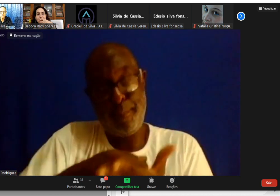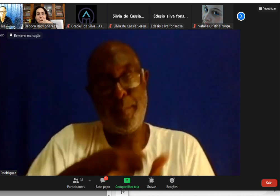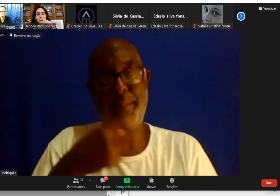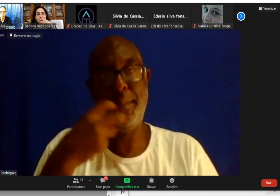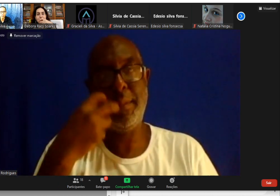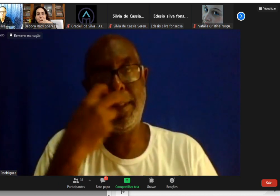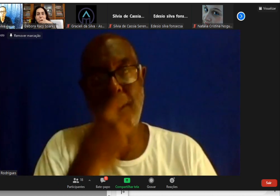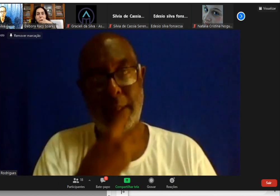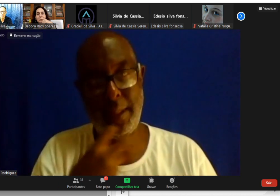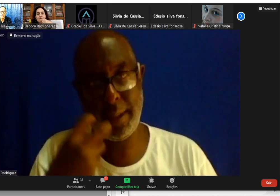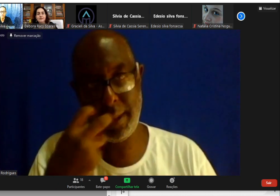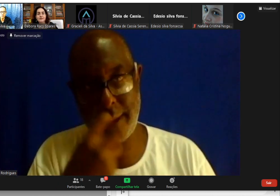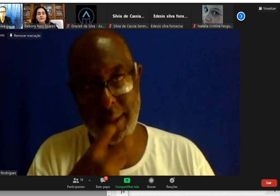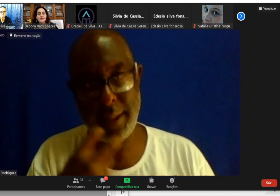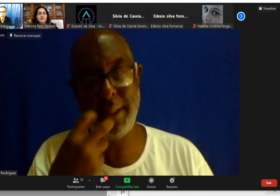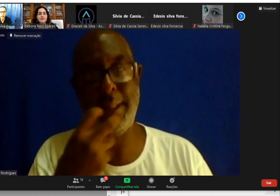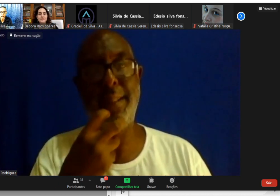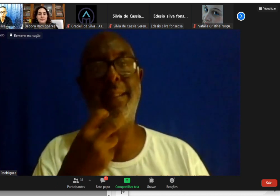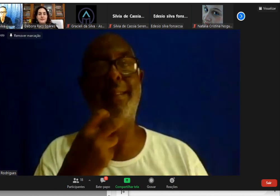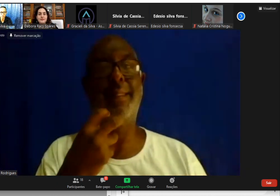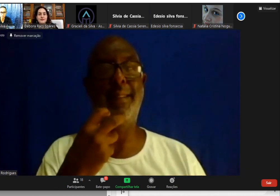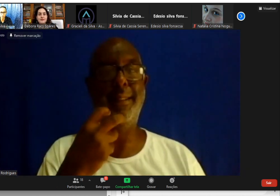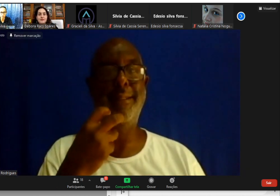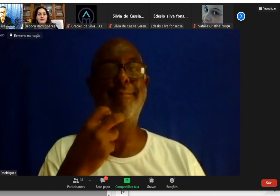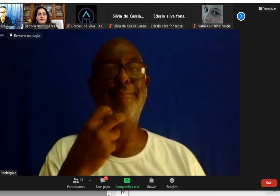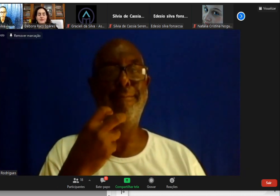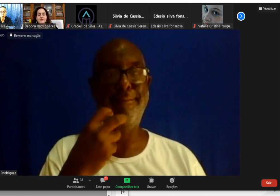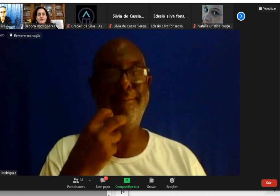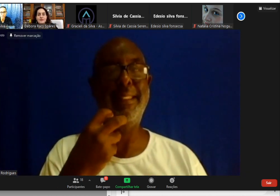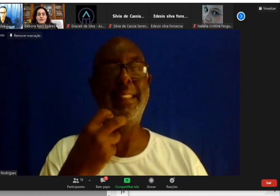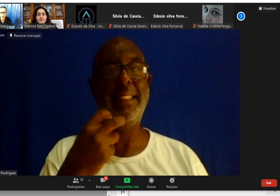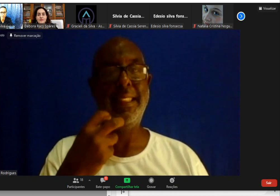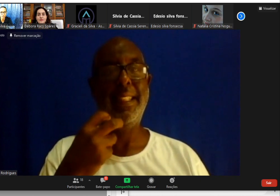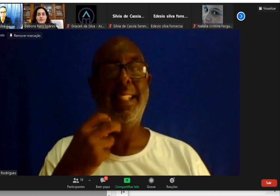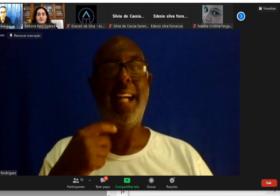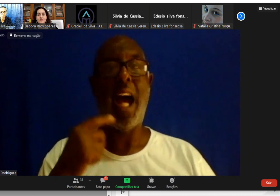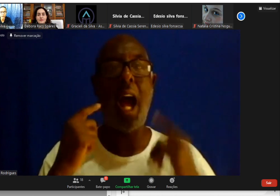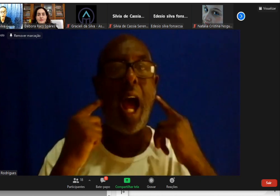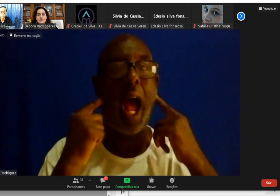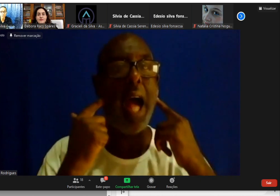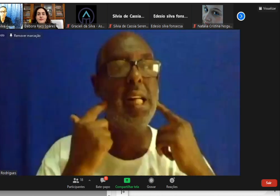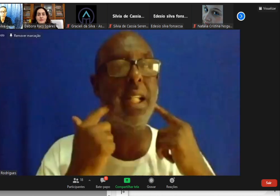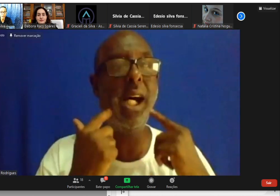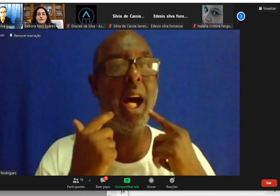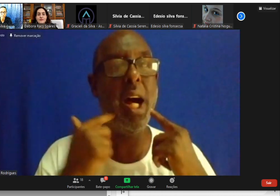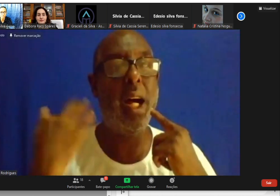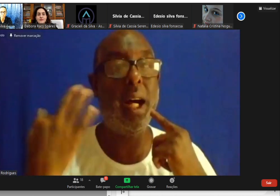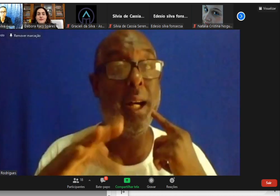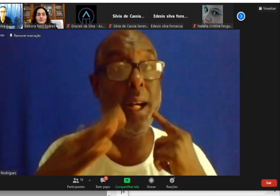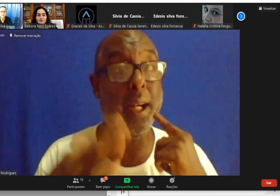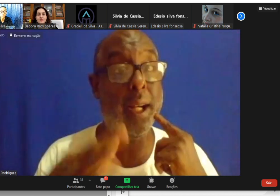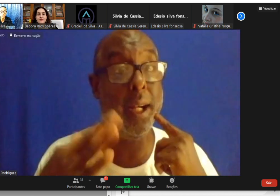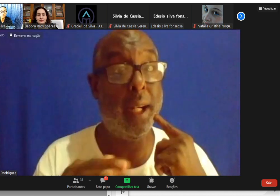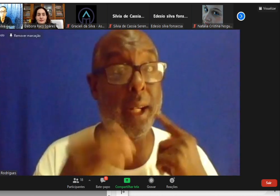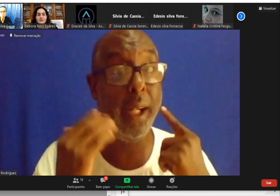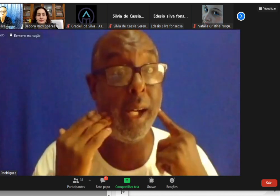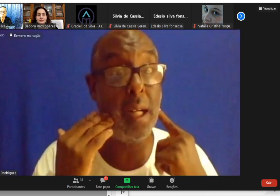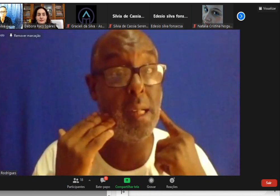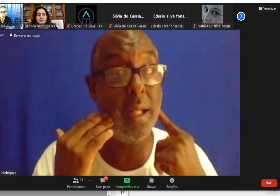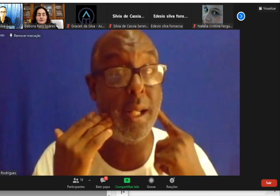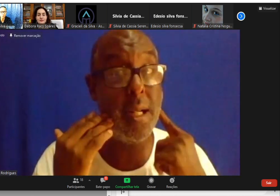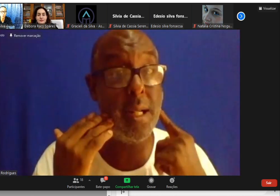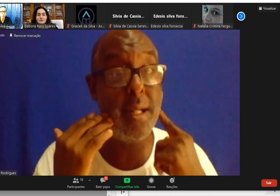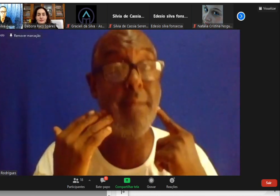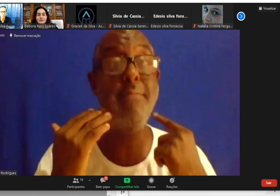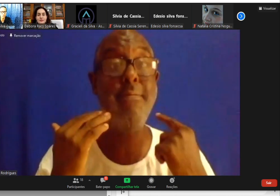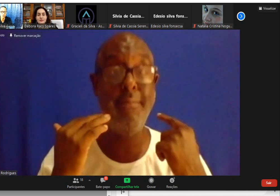Mas na escola eu era sim obrigado a fazer a oralizar, a falar. Então tive